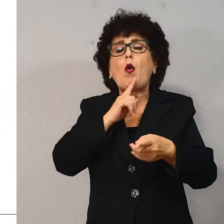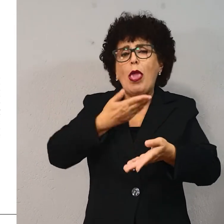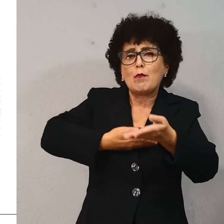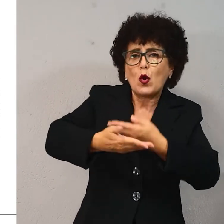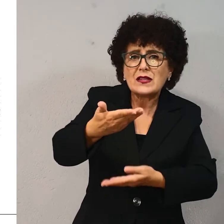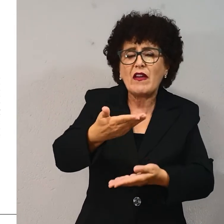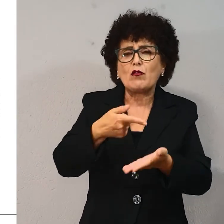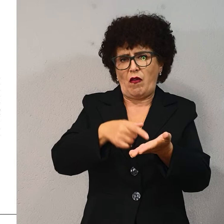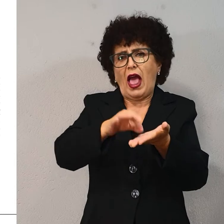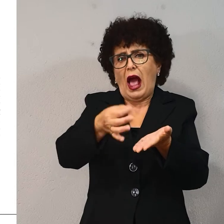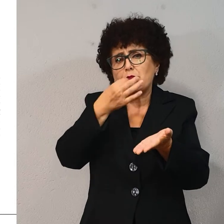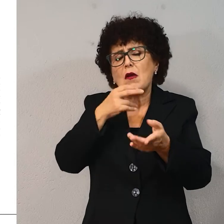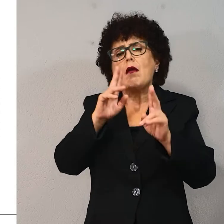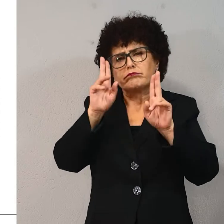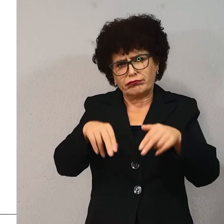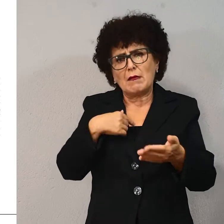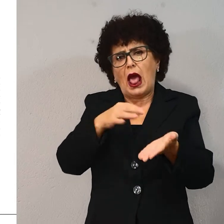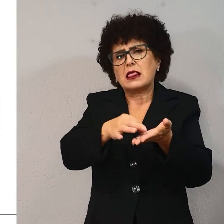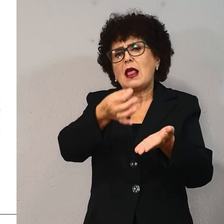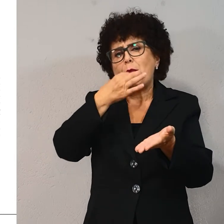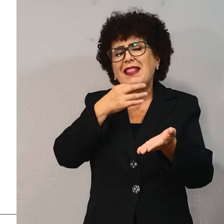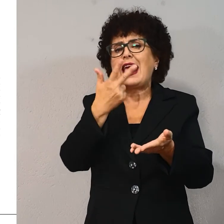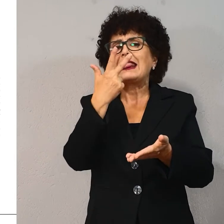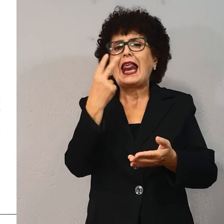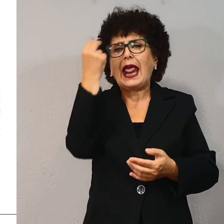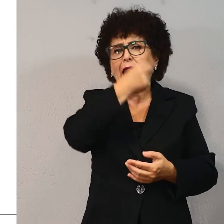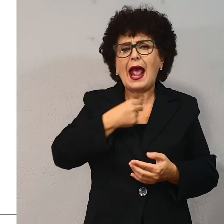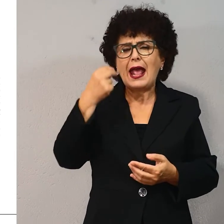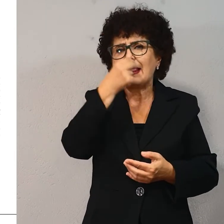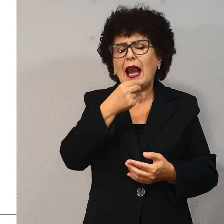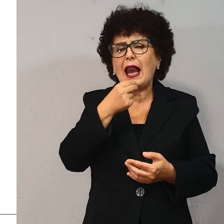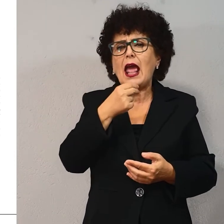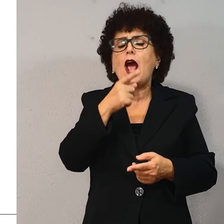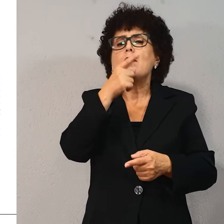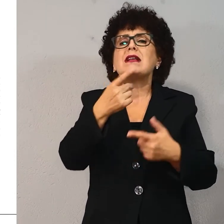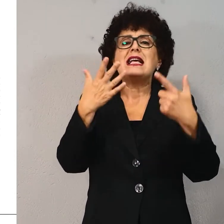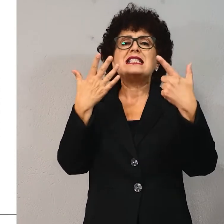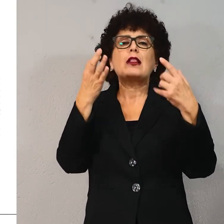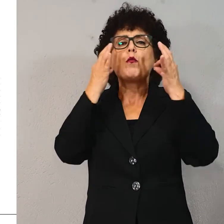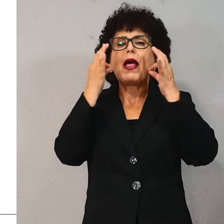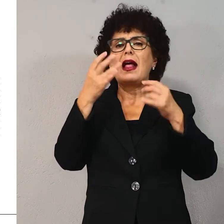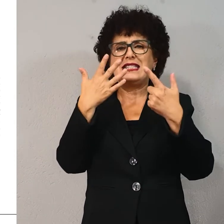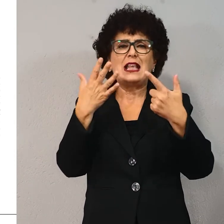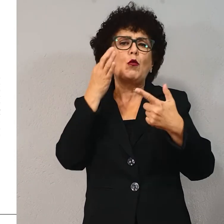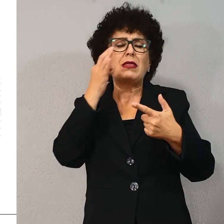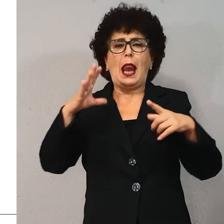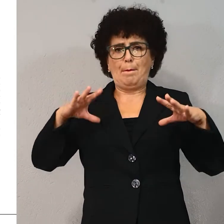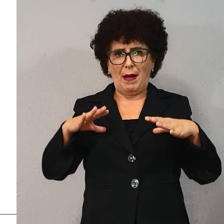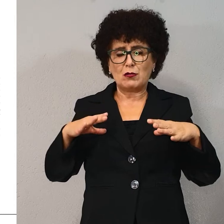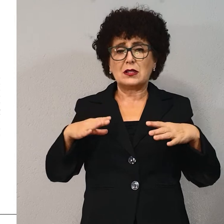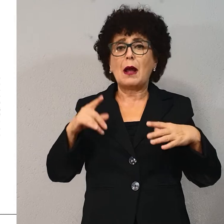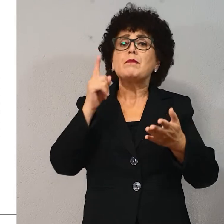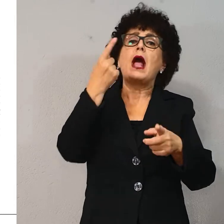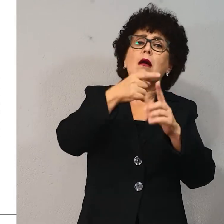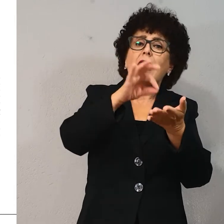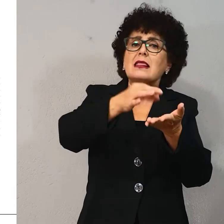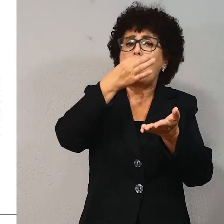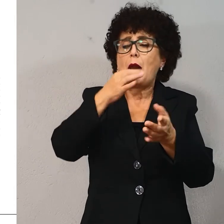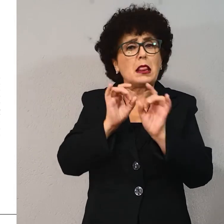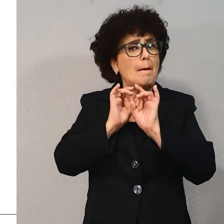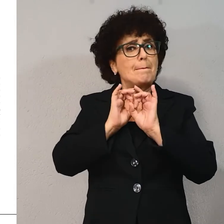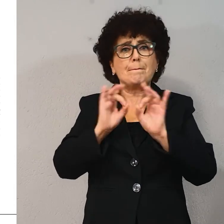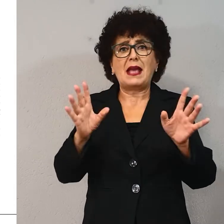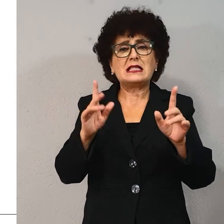производителот, постојат таблети кои се земаат 3 недели со 7 дена пауза и таблети кои се земаат без